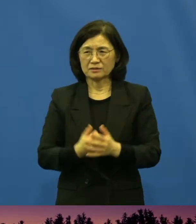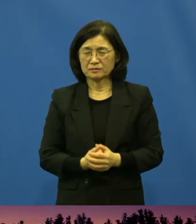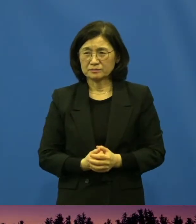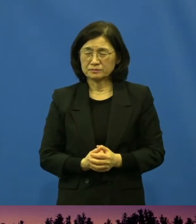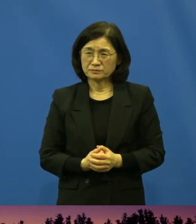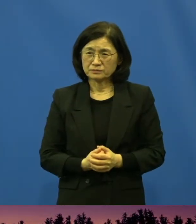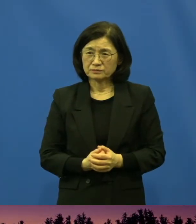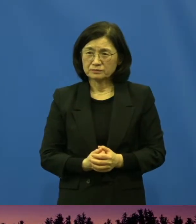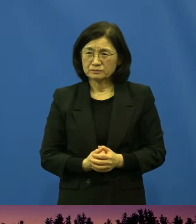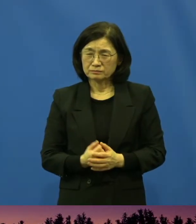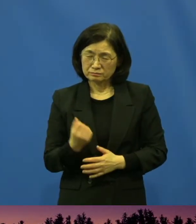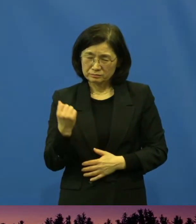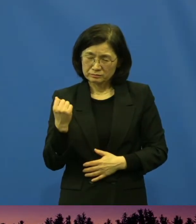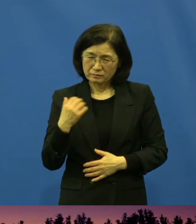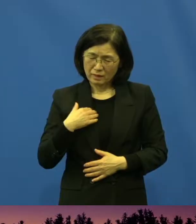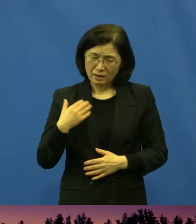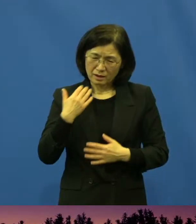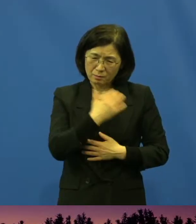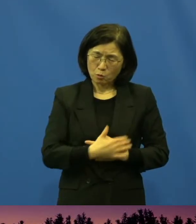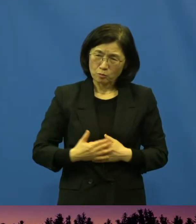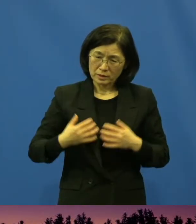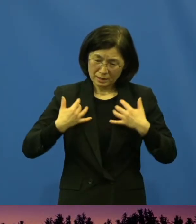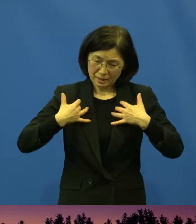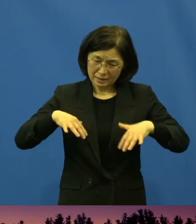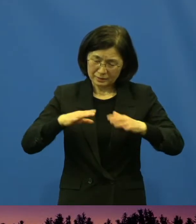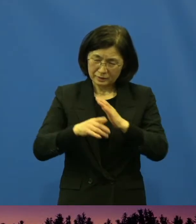불순종을 했어요. 왜? 내가 약하기 때문에.